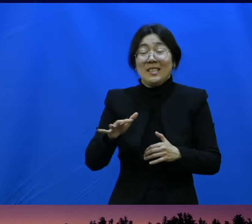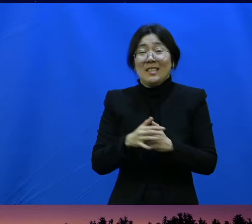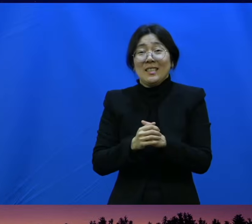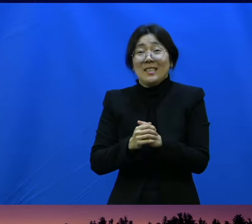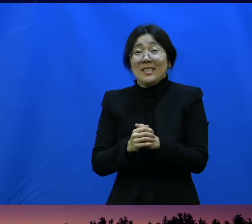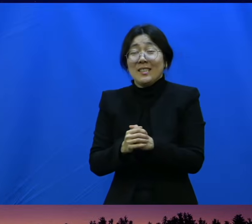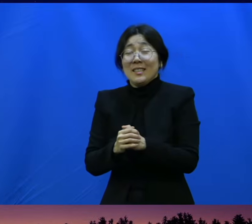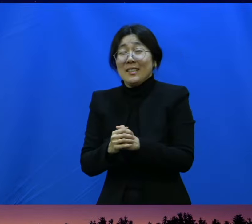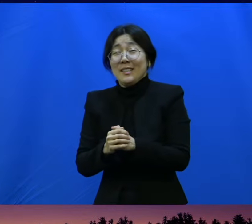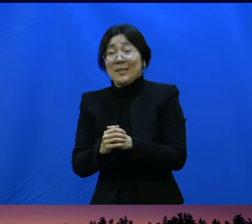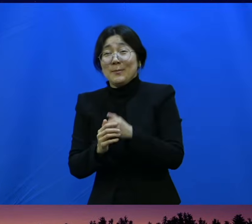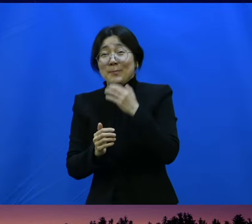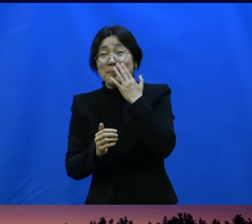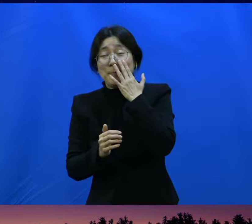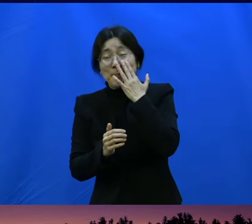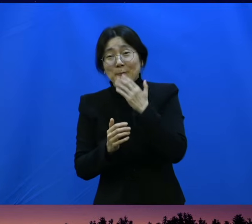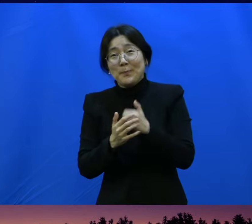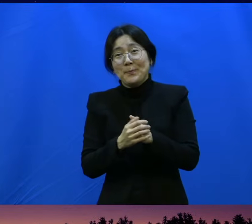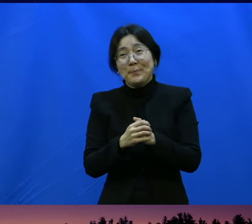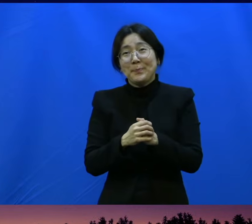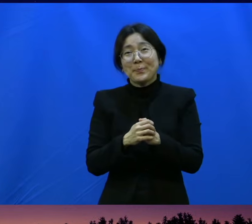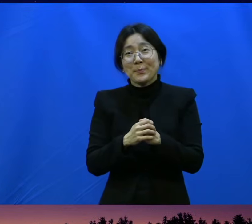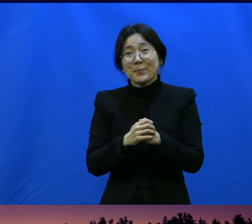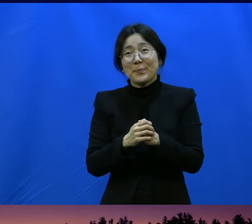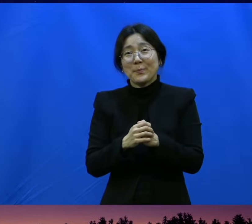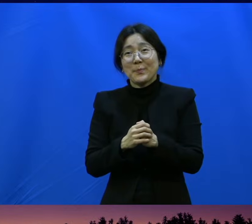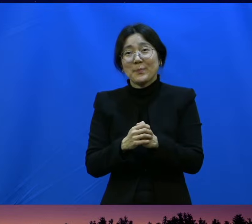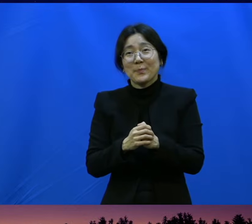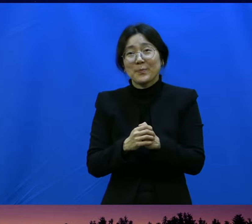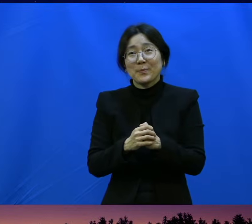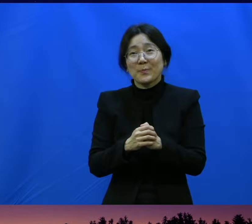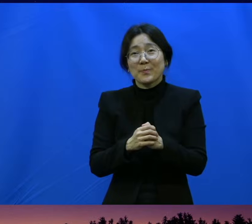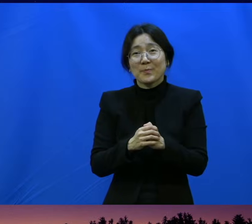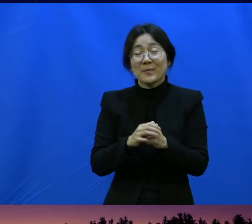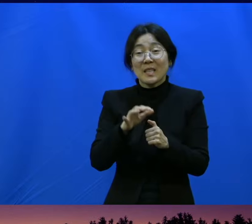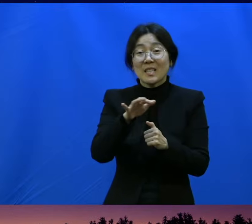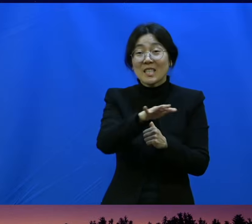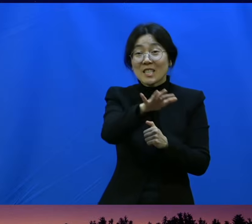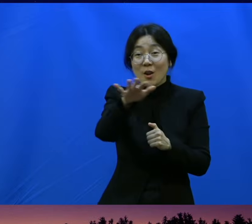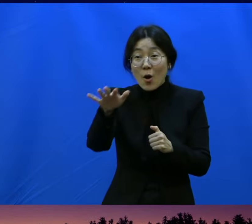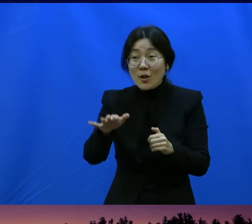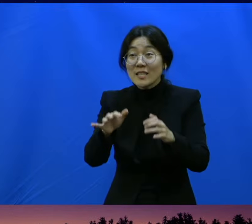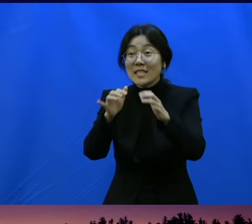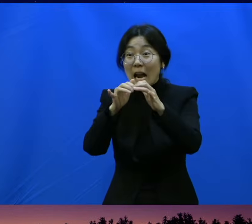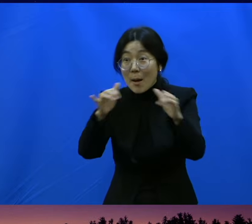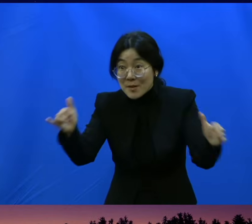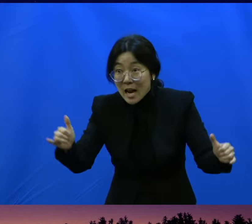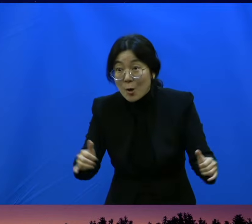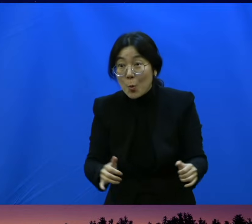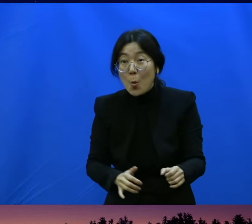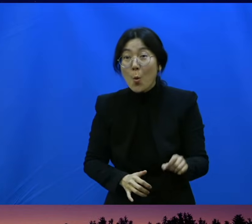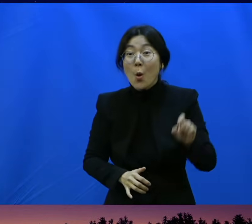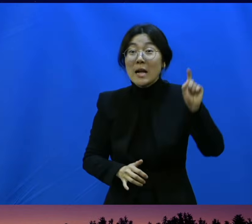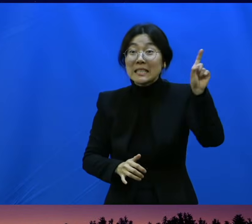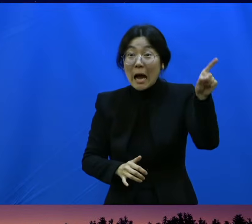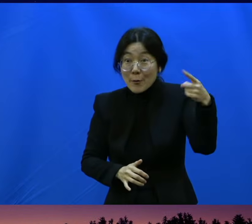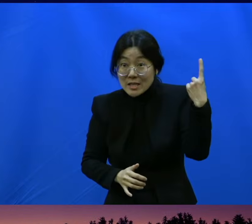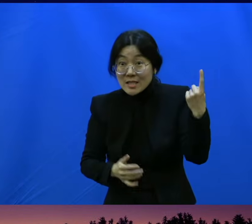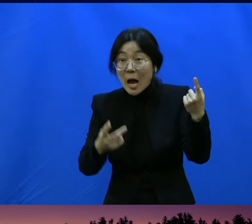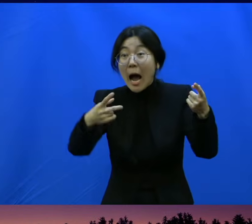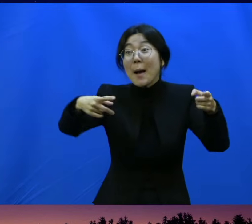여러분, 이런 사람들과 함께 7년 동안 보냈다, 400명이.